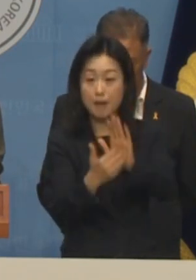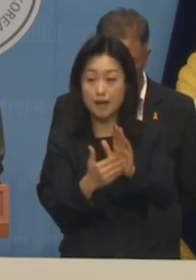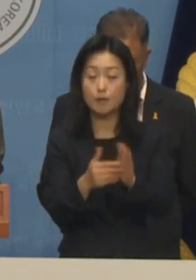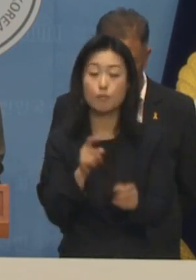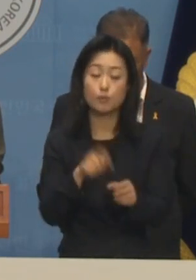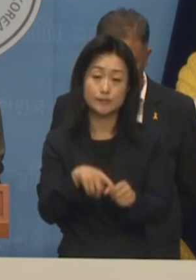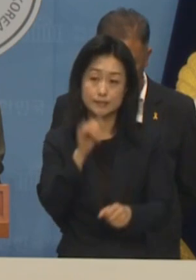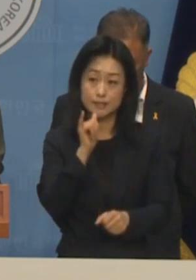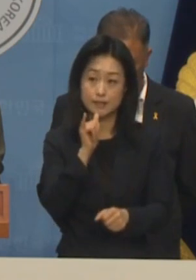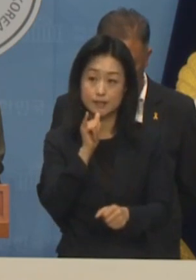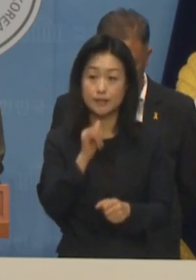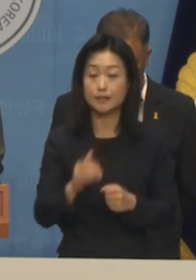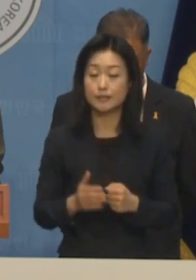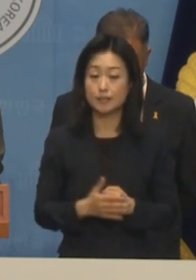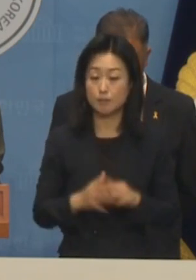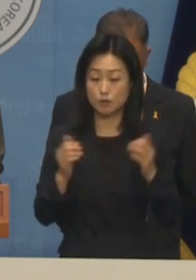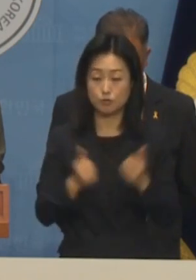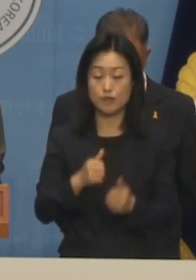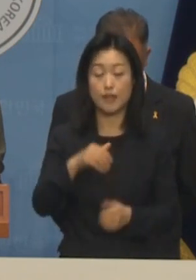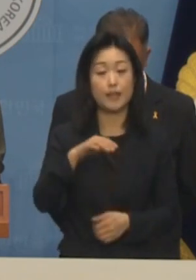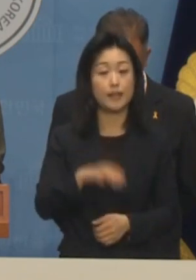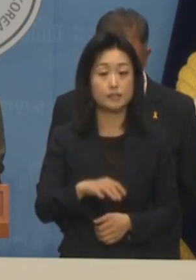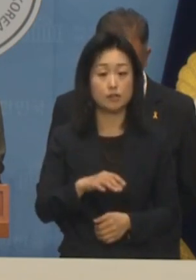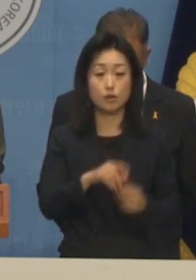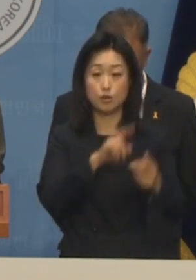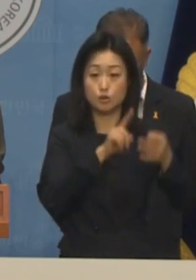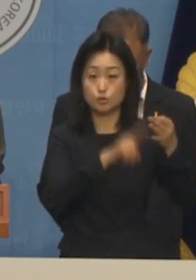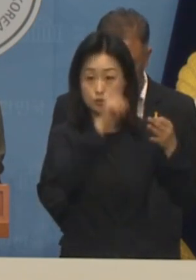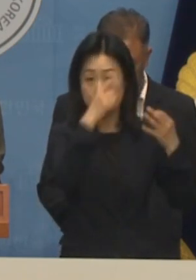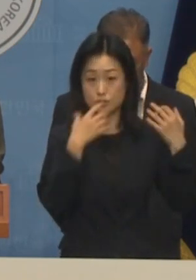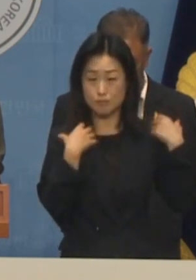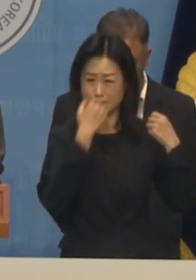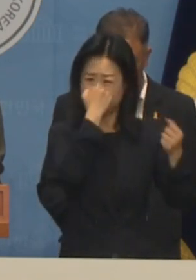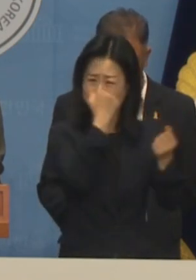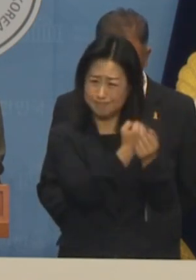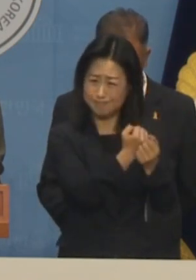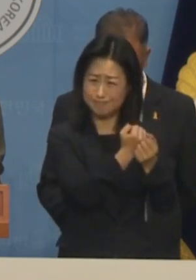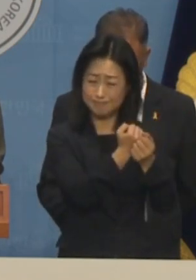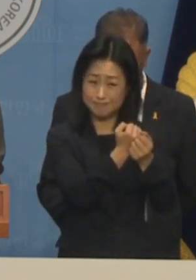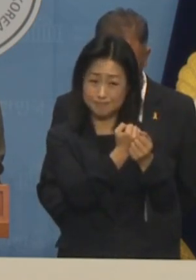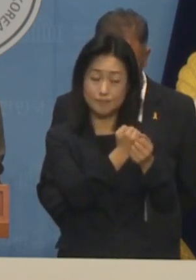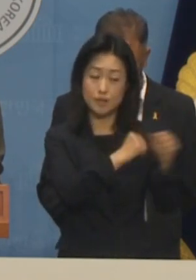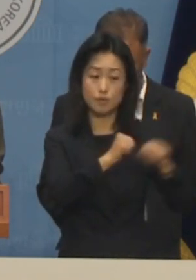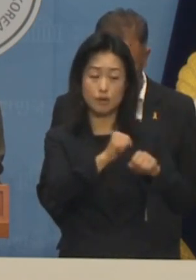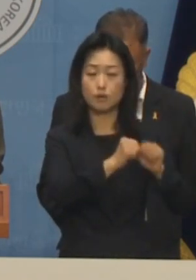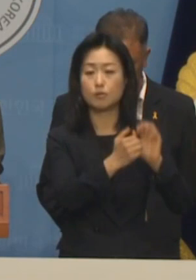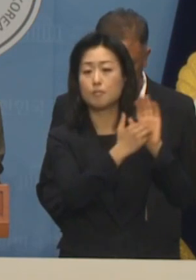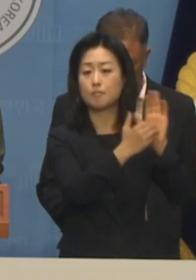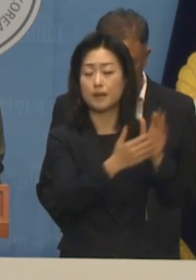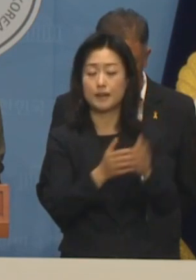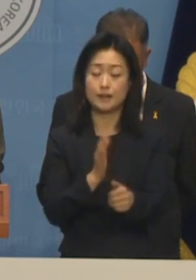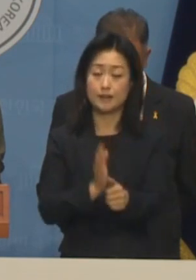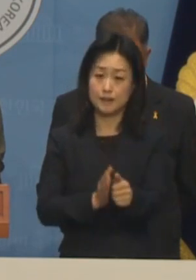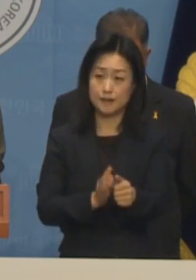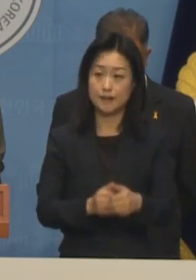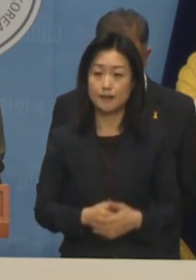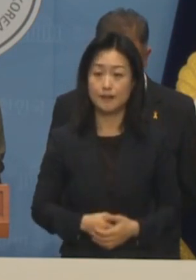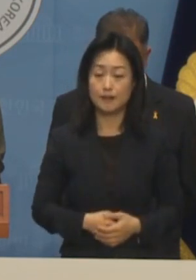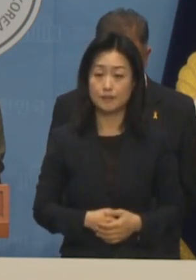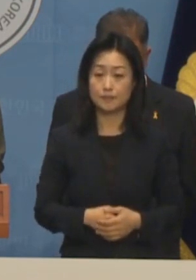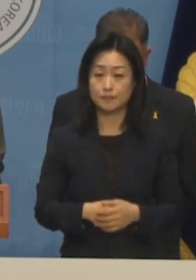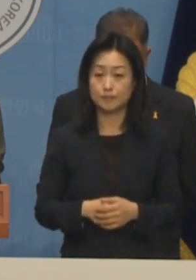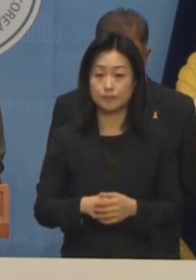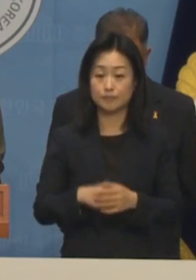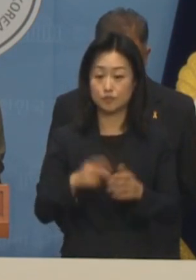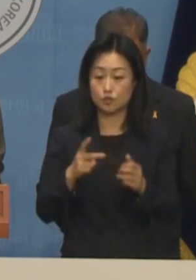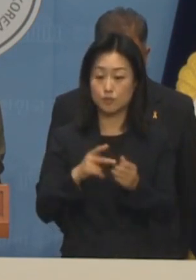뜻이다. 그렇기에 국회는 윤석열 정부의 무모하고 무리한 행보를 막아야 할 의무가 있다.